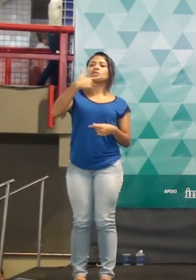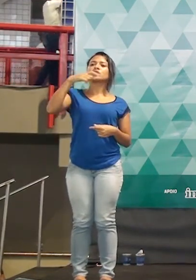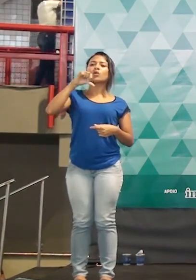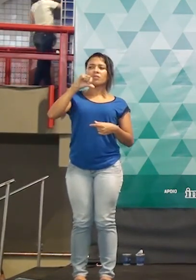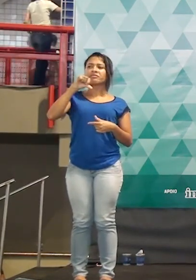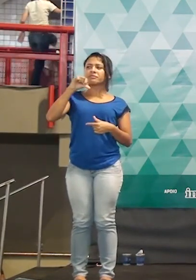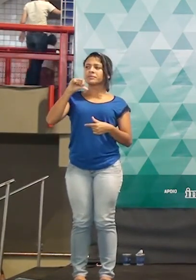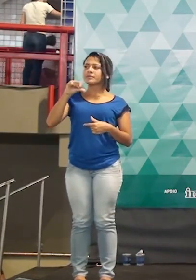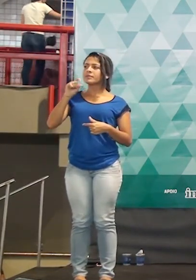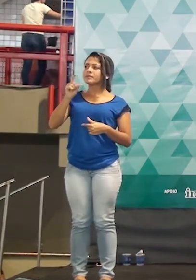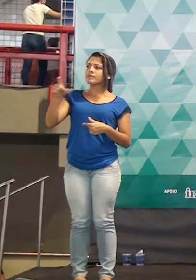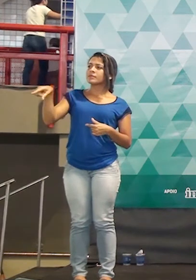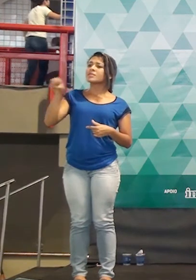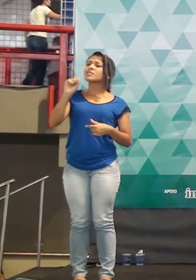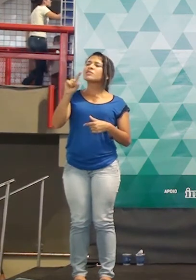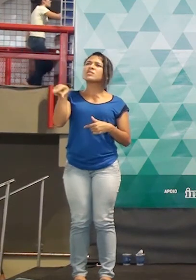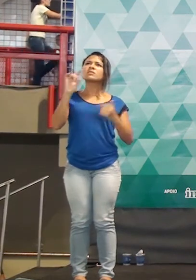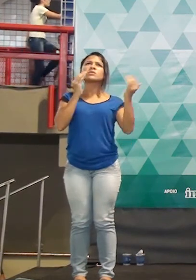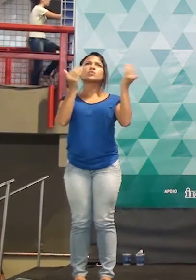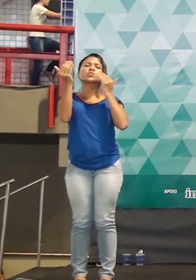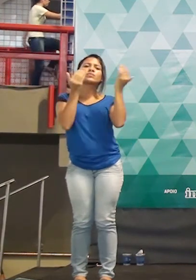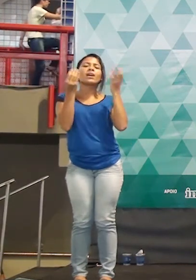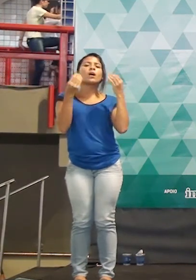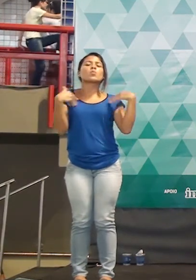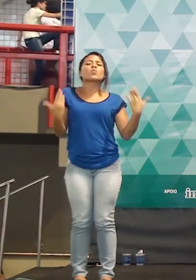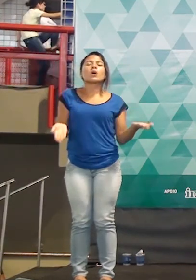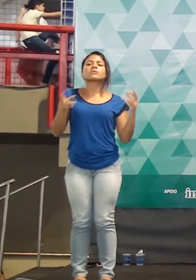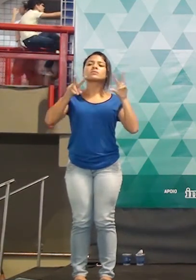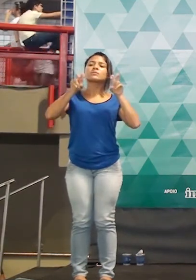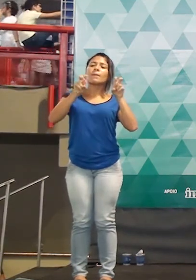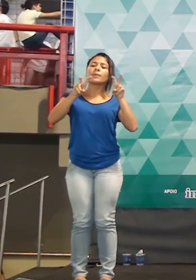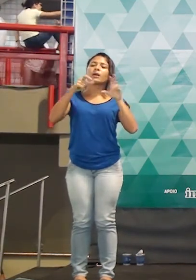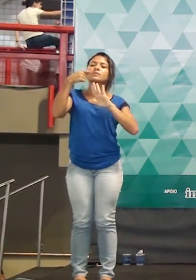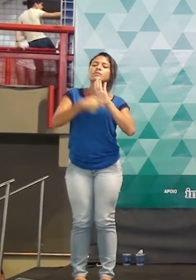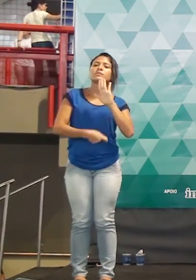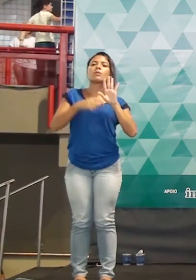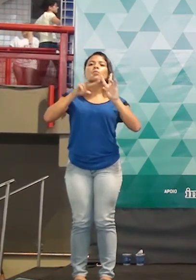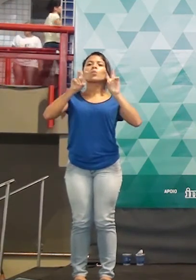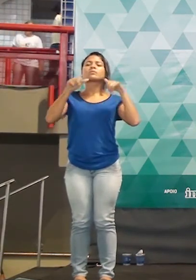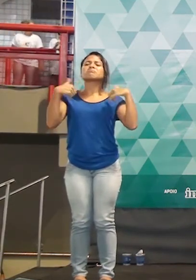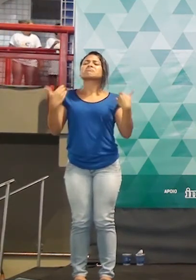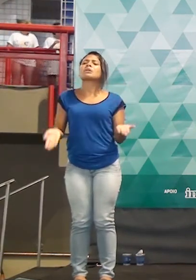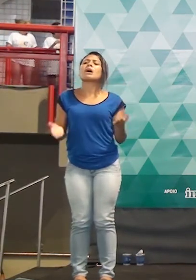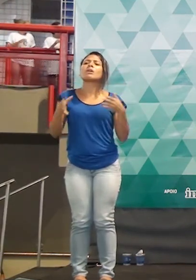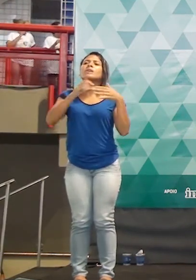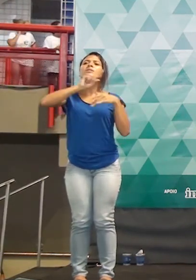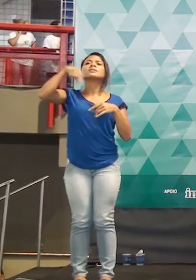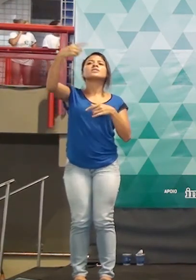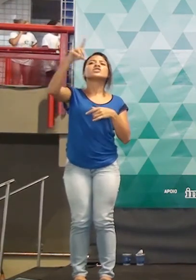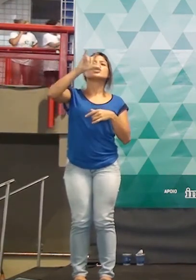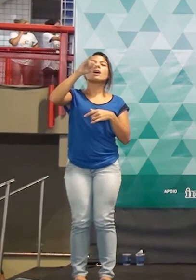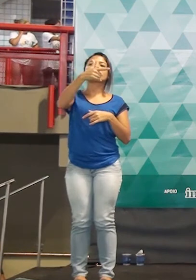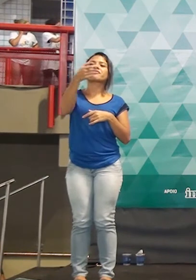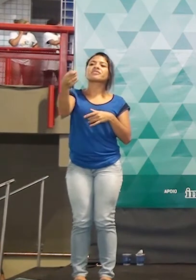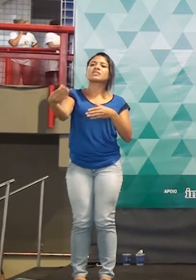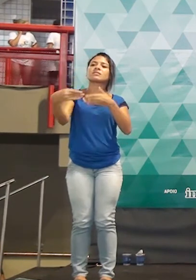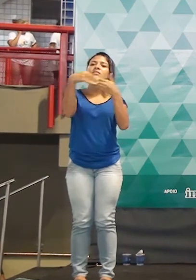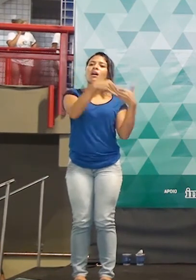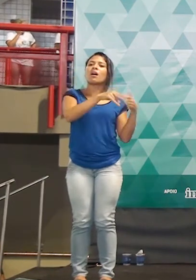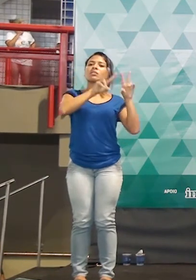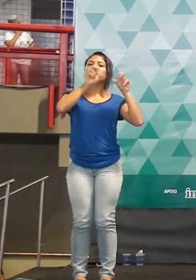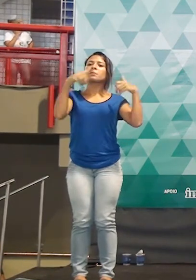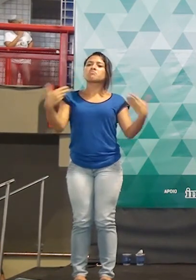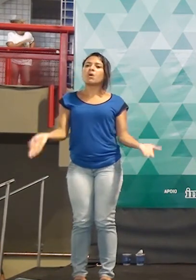se questionarem, de onde é que eu vou tirar o tema para fazer a redação e trazer dia 20? Aqui tem